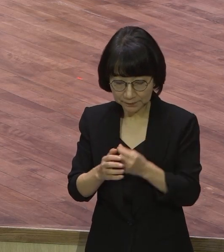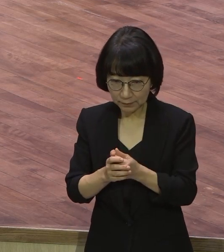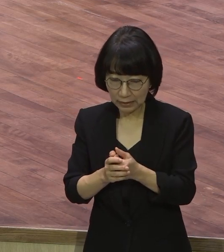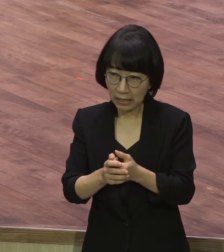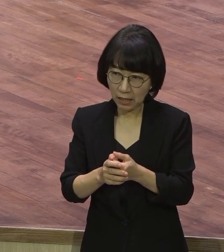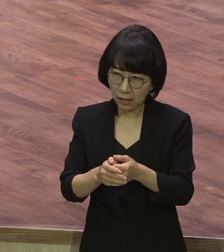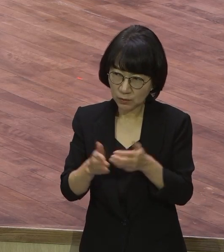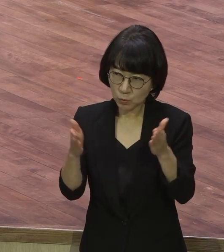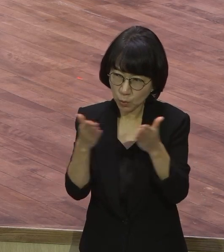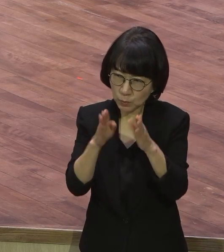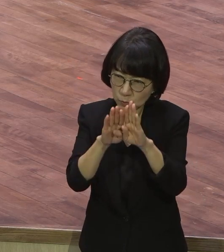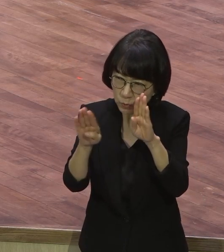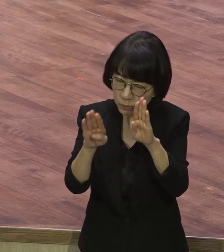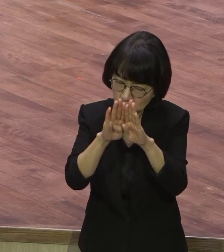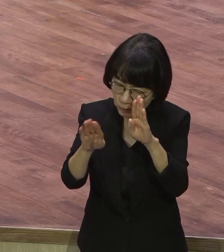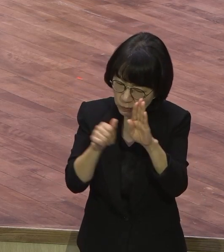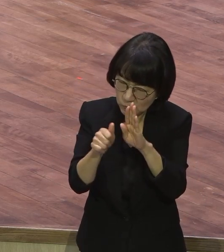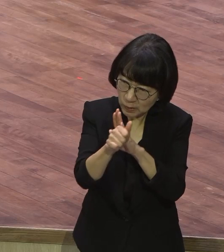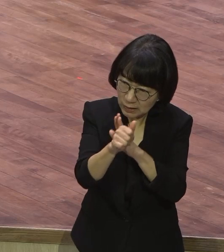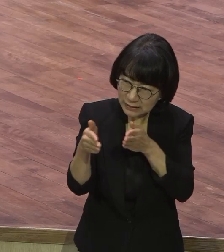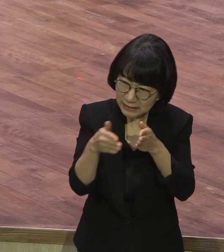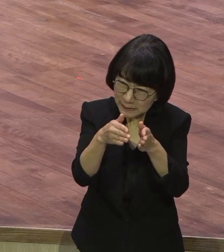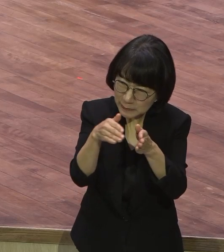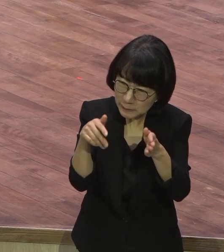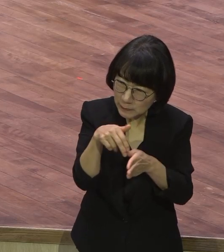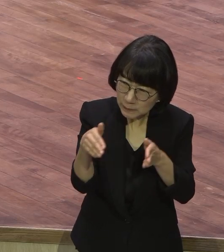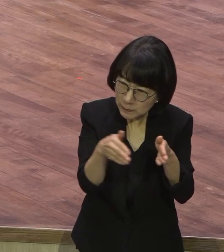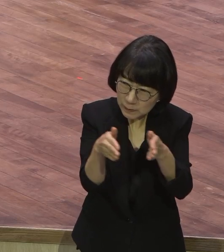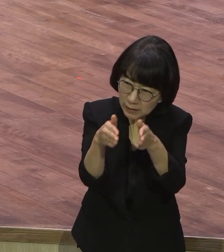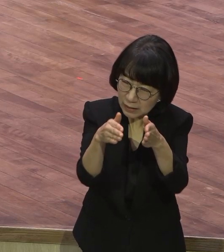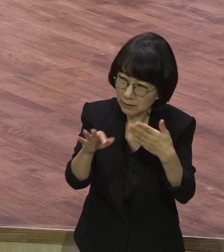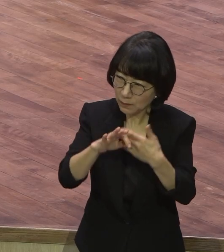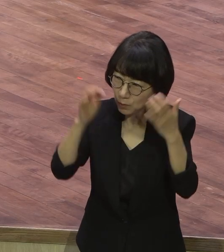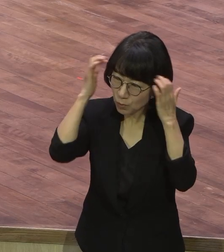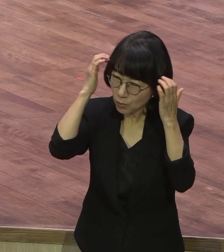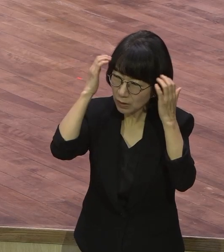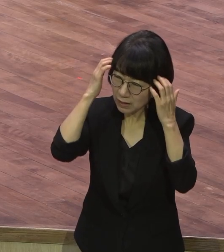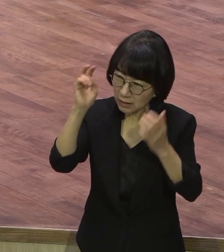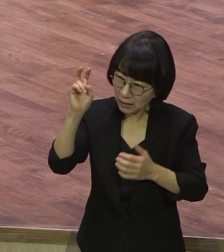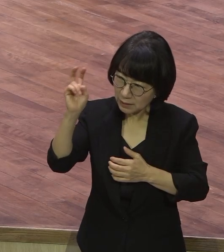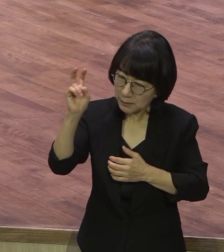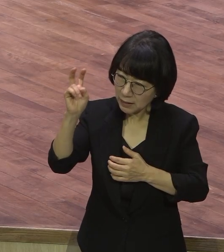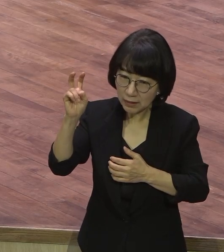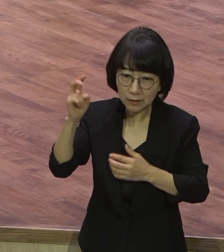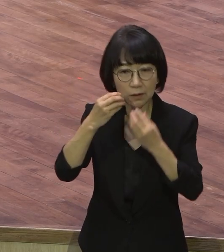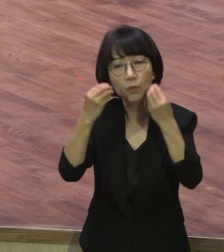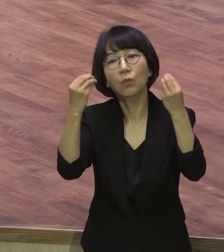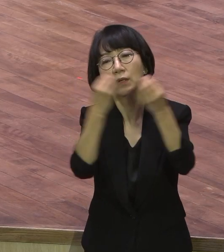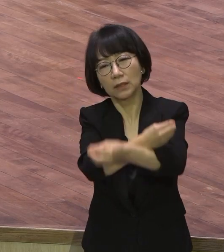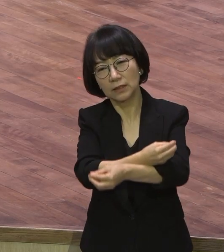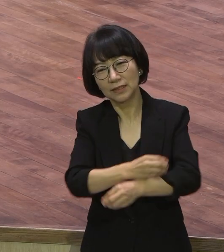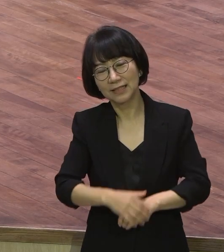험난한 길을 그렇게 고난의 길을 걷는 것으로 여기에만 초점 맞추는 사람들이 많아요.